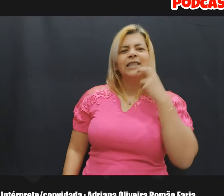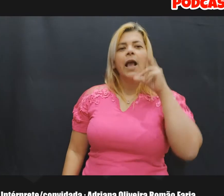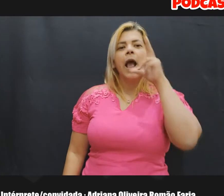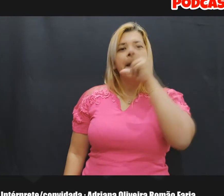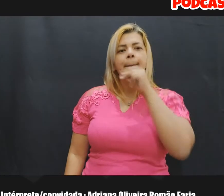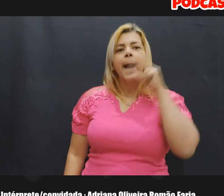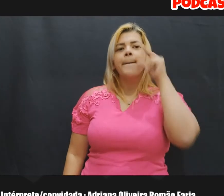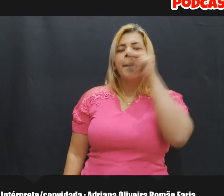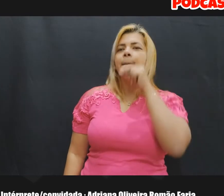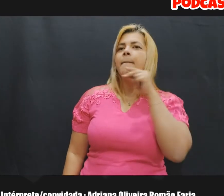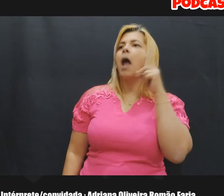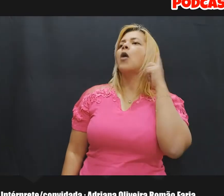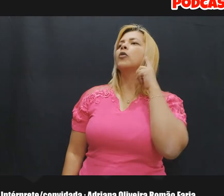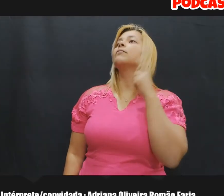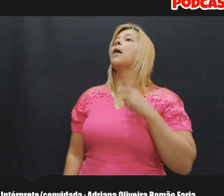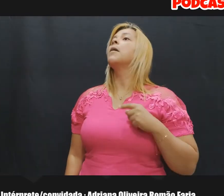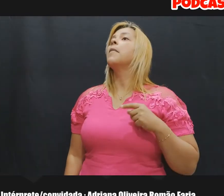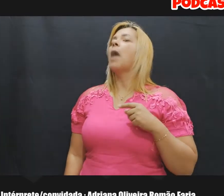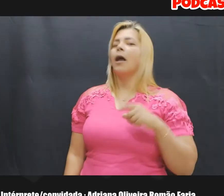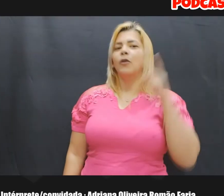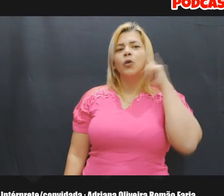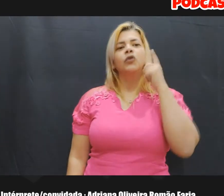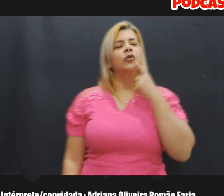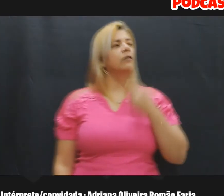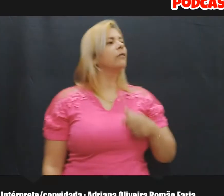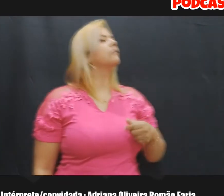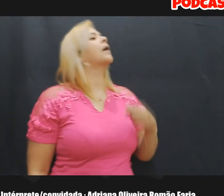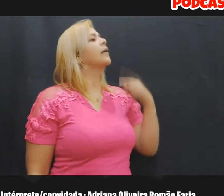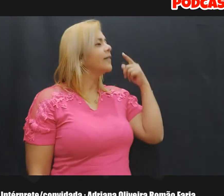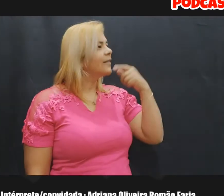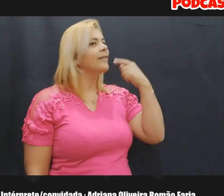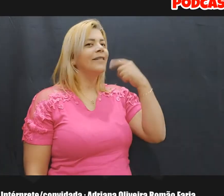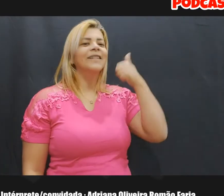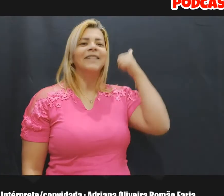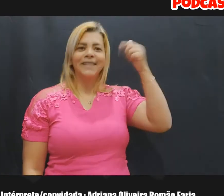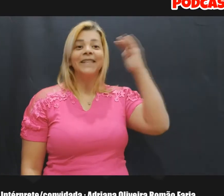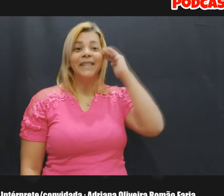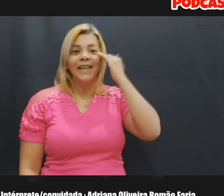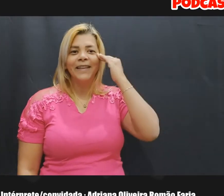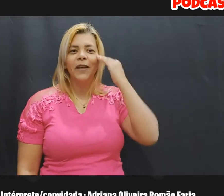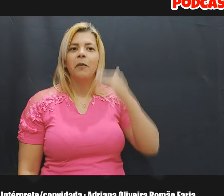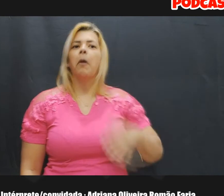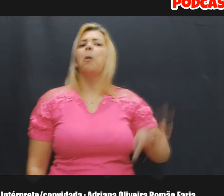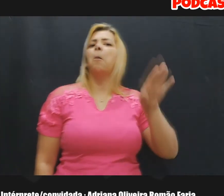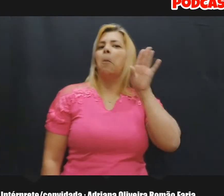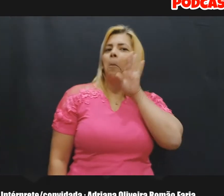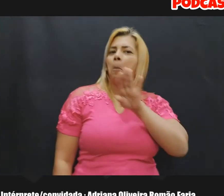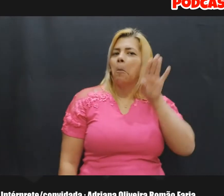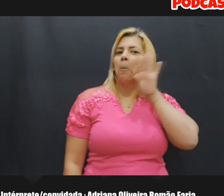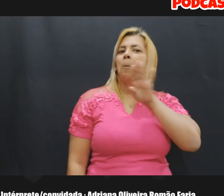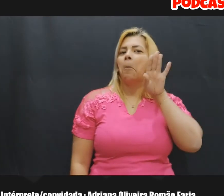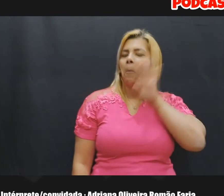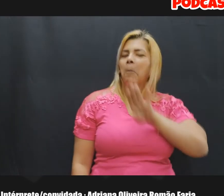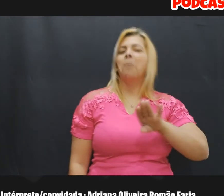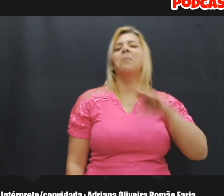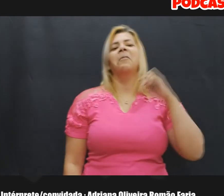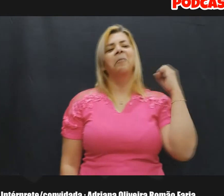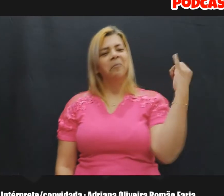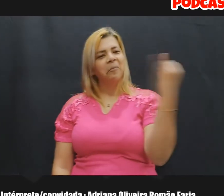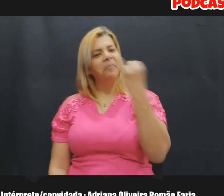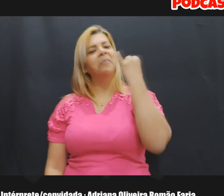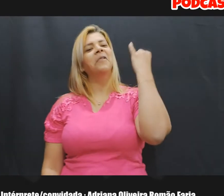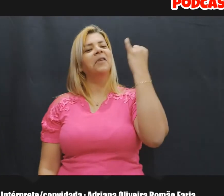e ele entende. Aí a gente fica pensando, gente, olha que coisa interessante. Interessante, então, né? É